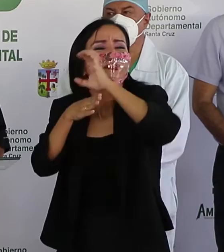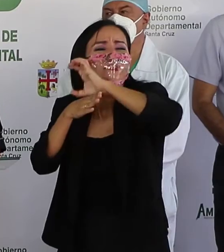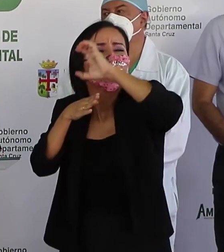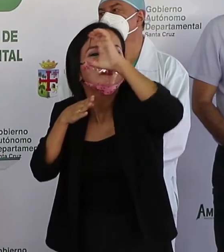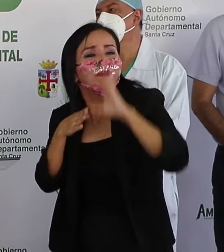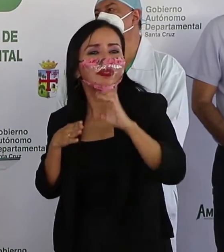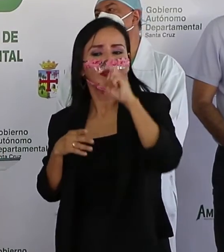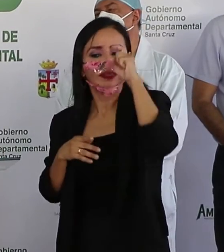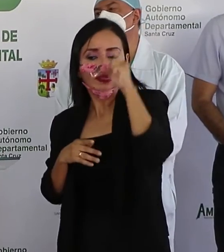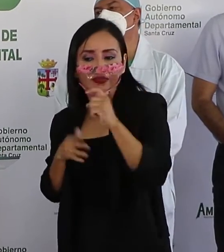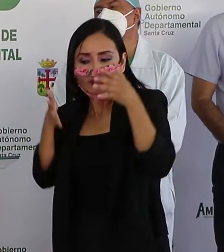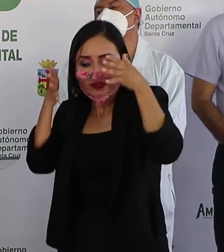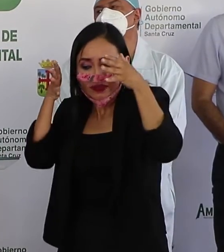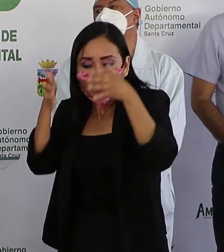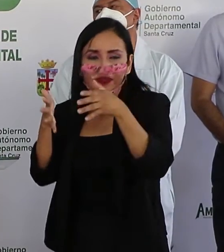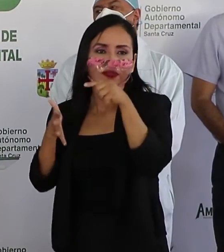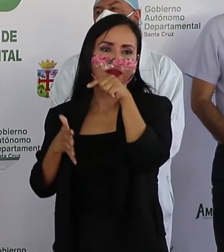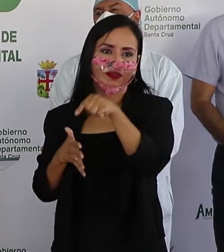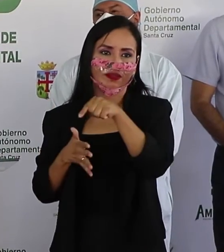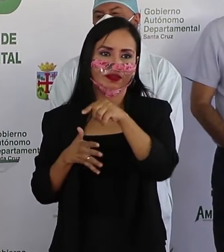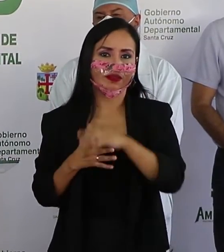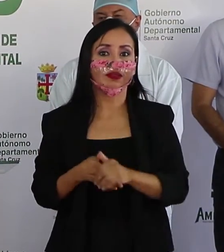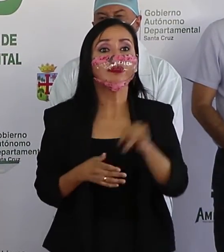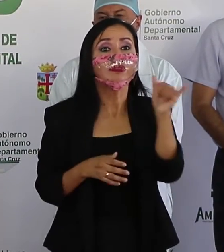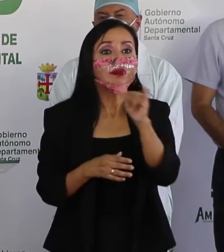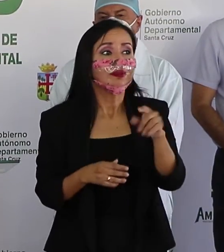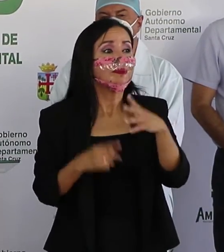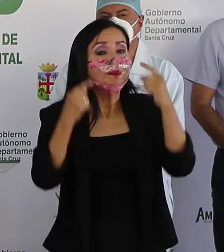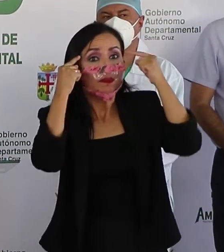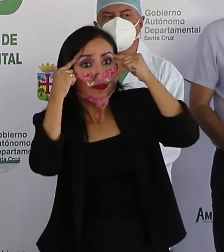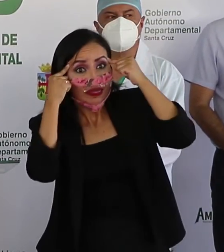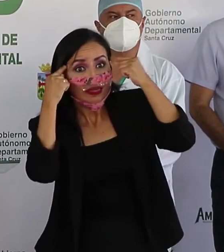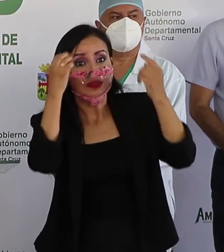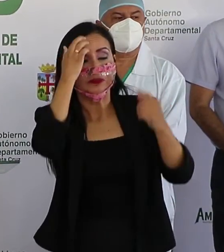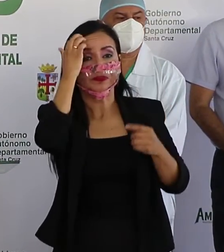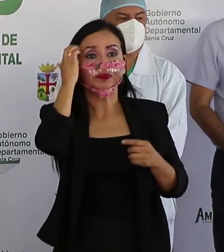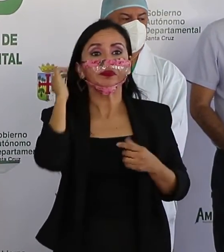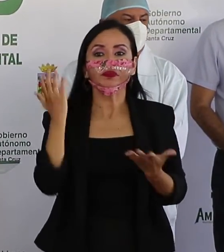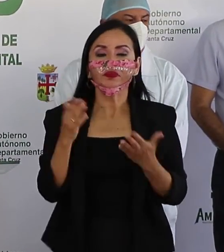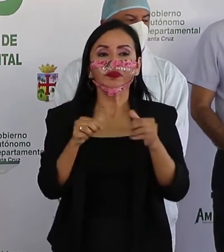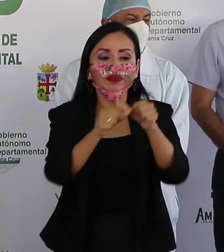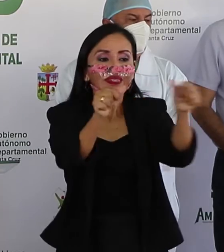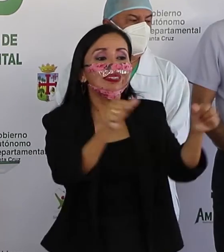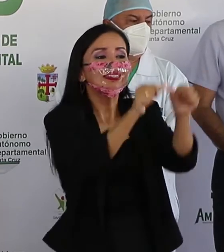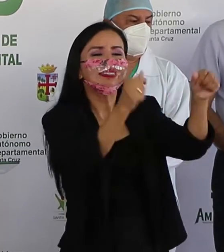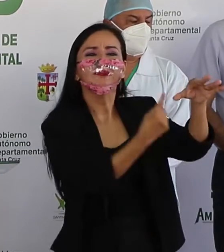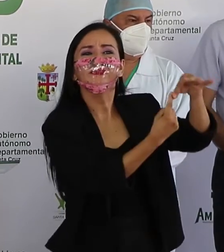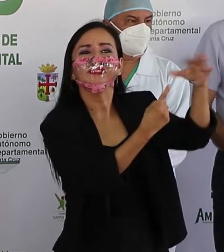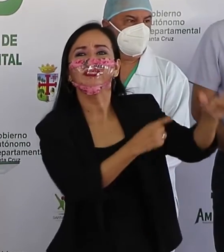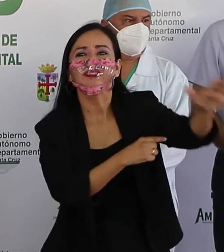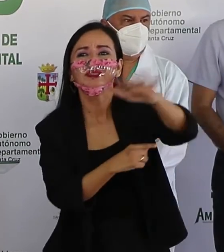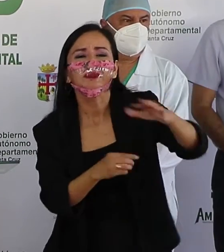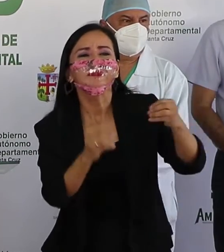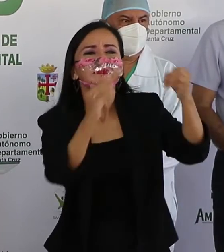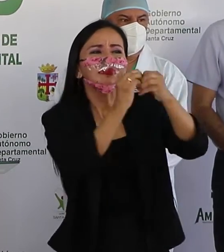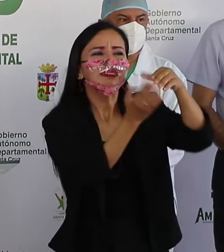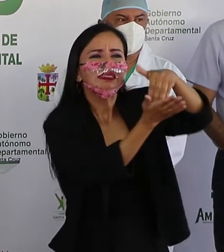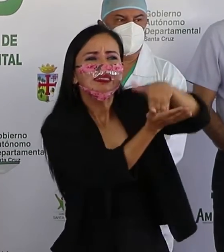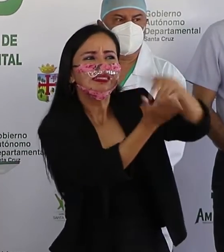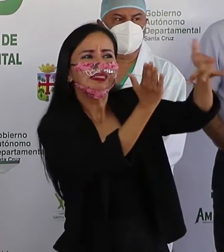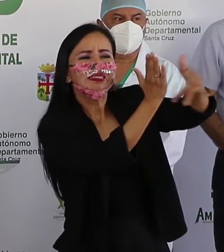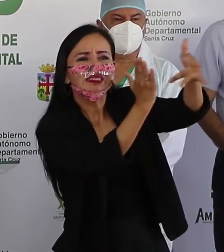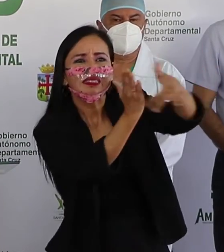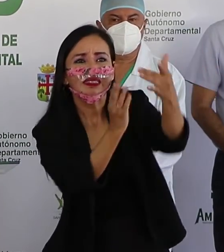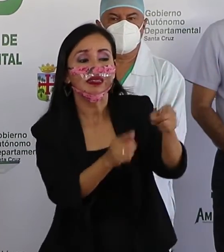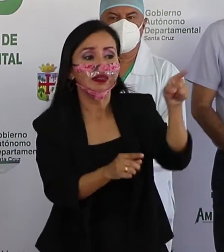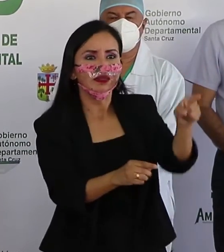y necesariamente, también tenemos que pensar en nuestros sectores, especialmente en los más vulnerables,